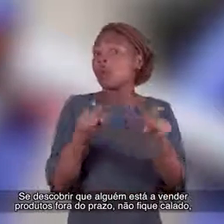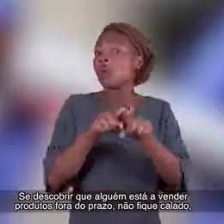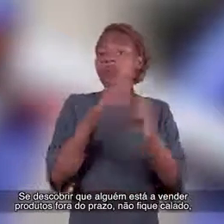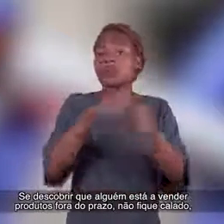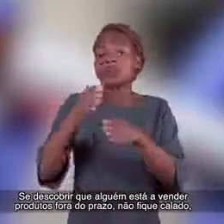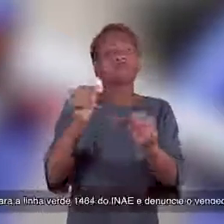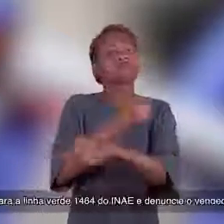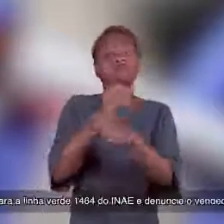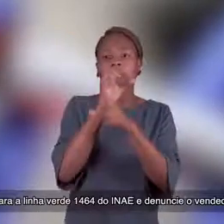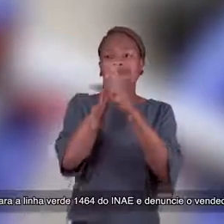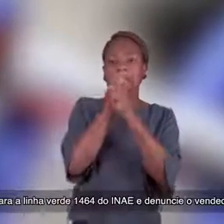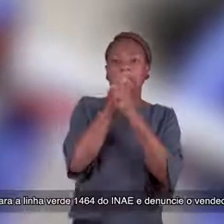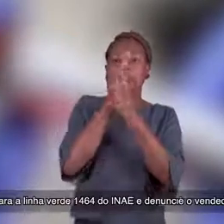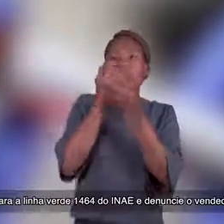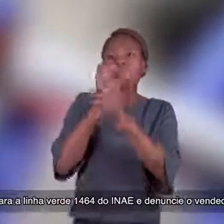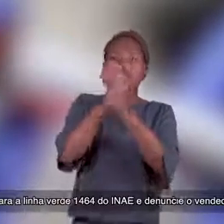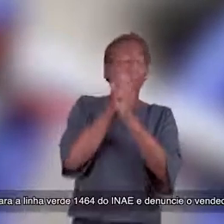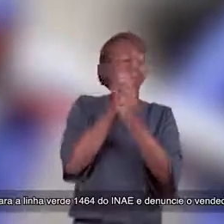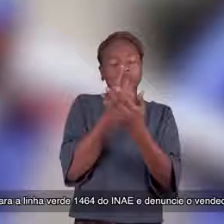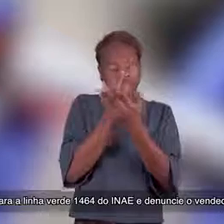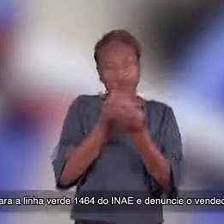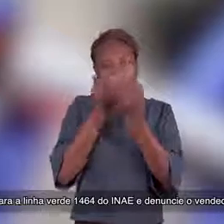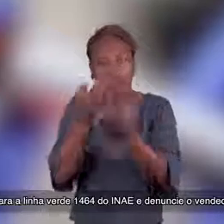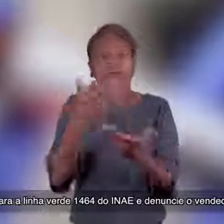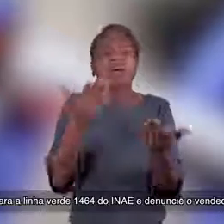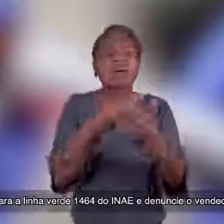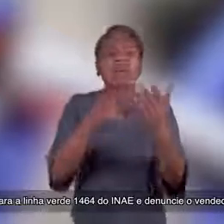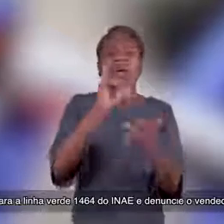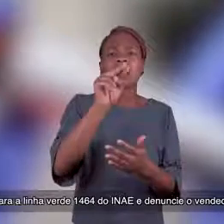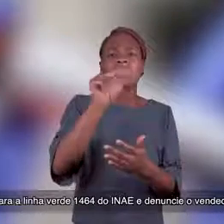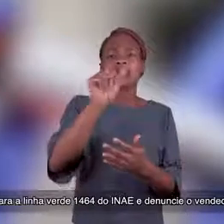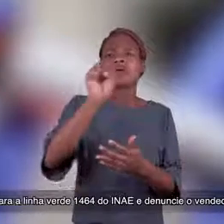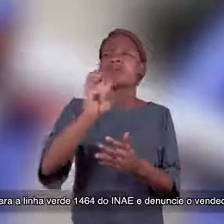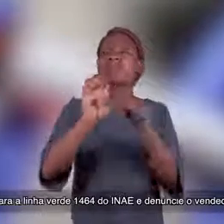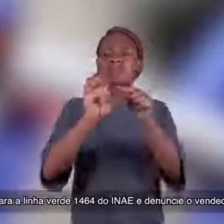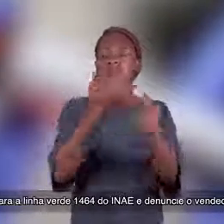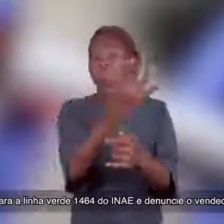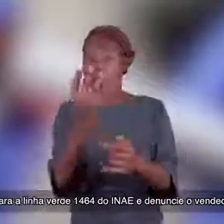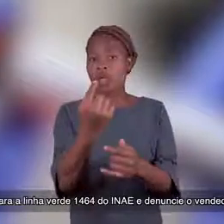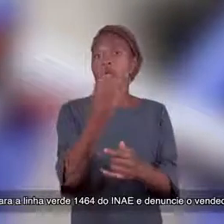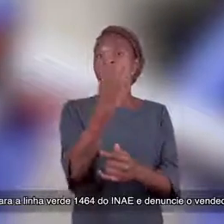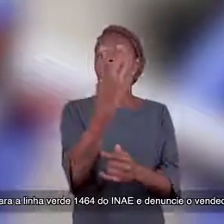calado. Ligue para a linha verde 1464 do INAI e denuncie o vendedor.